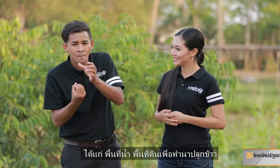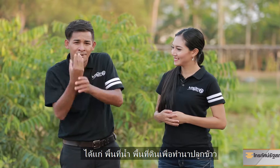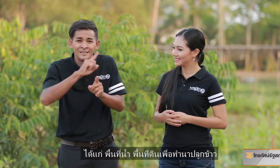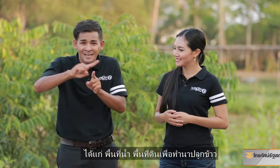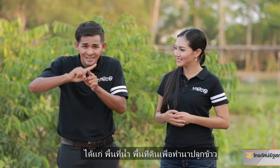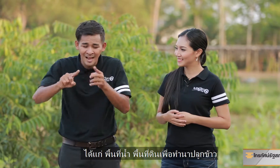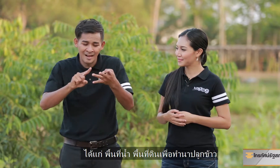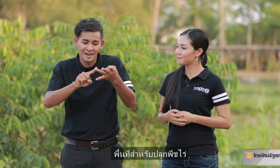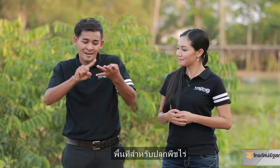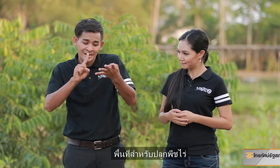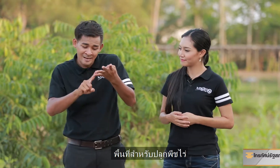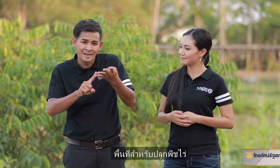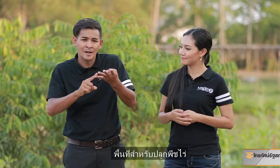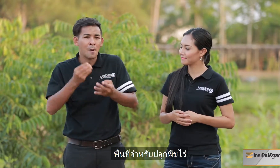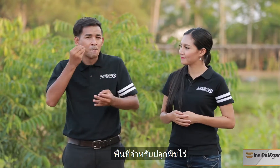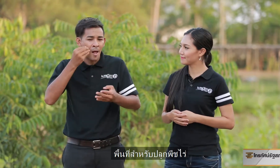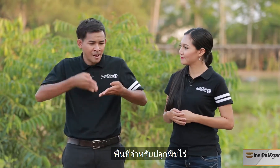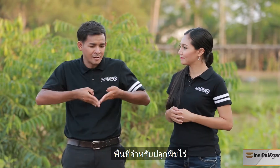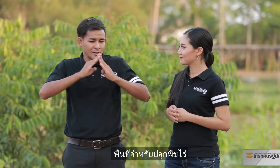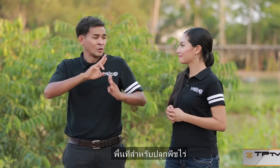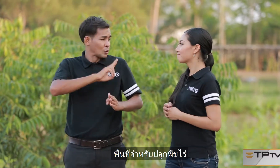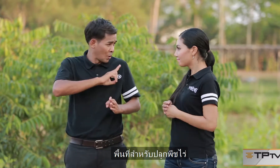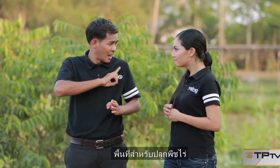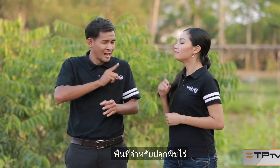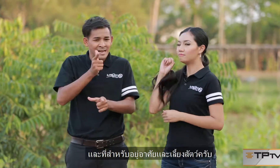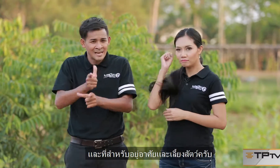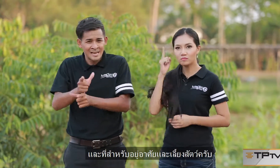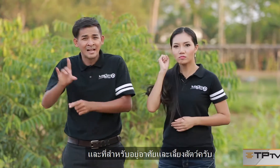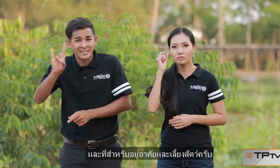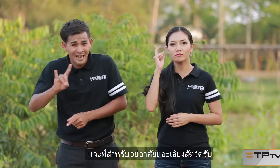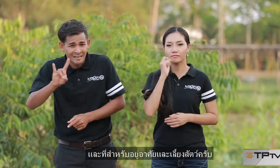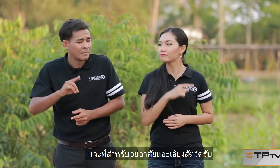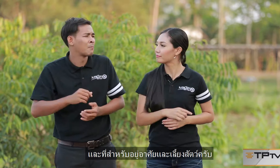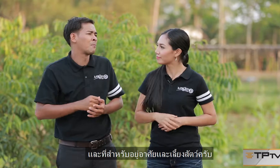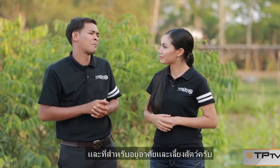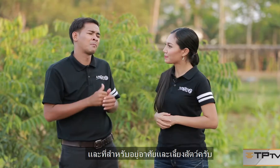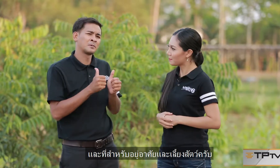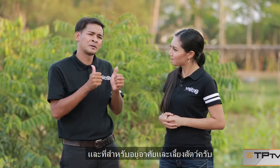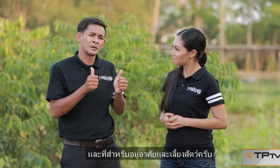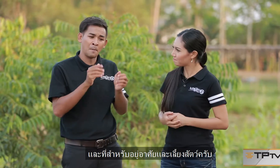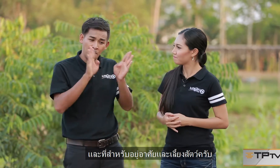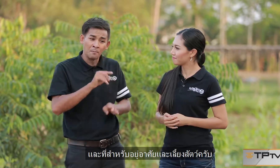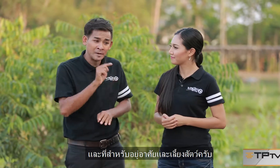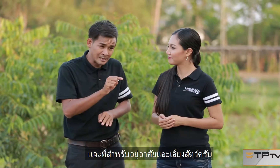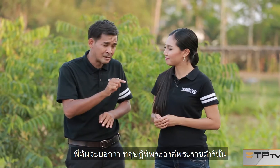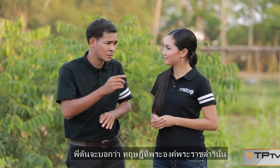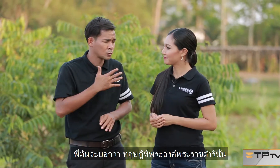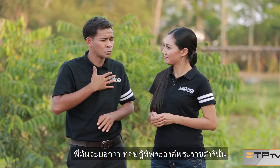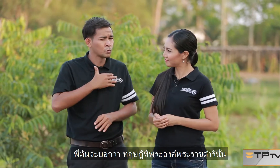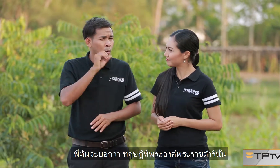ข้าวพื้นที่สำหรับปลูกพืชไร่และที่สำหรับอยู่อาศัยและเลี้ยงสัตว์ครับพี่ต้นจะบอกว่